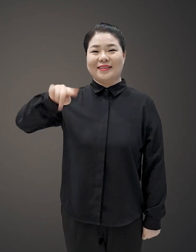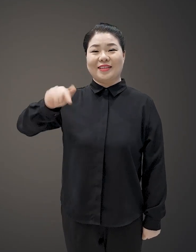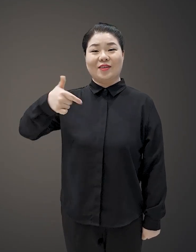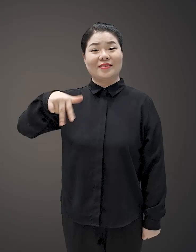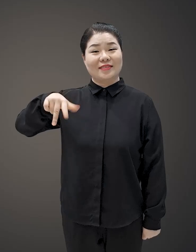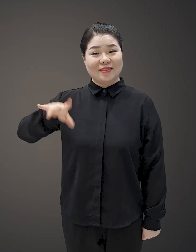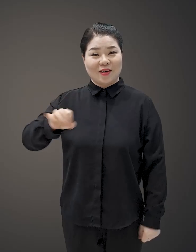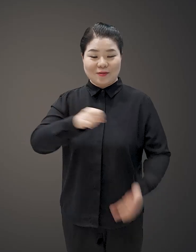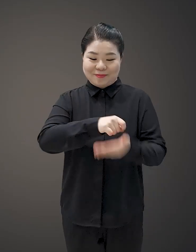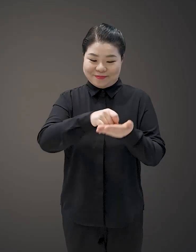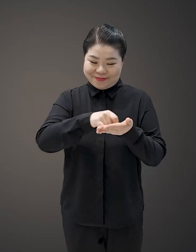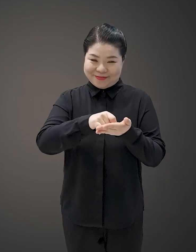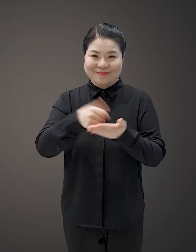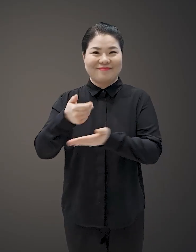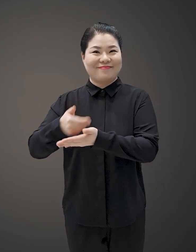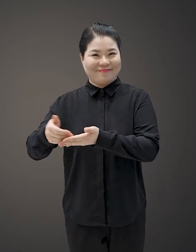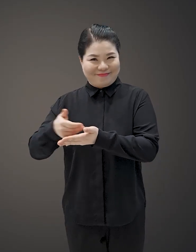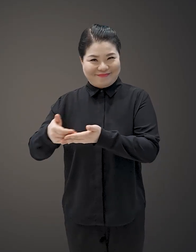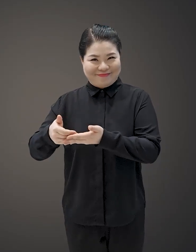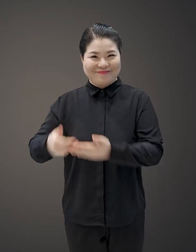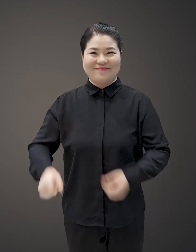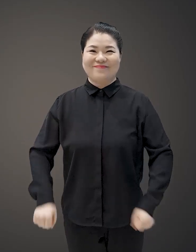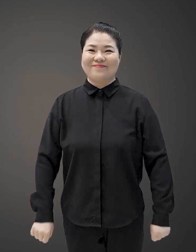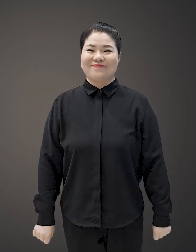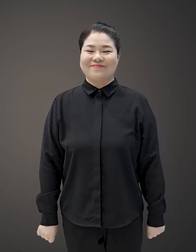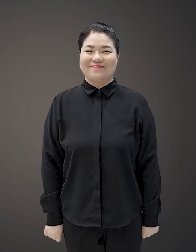박선정 그림.